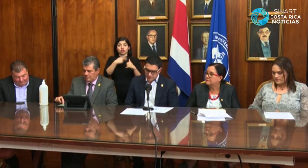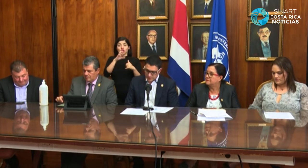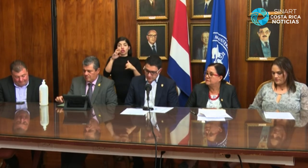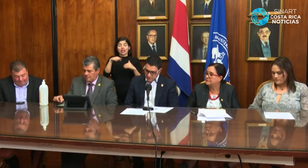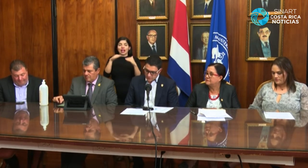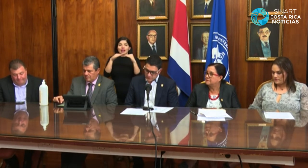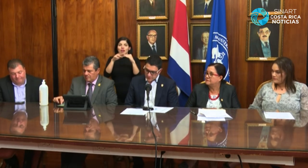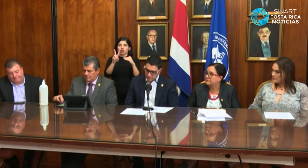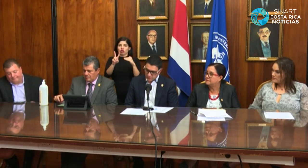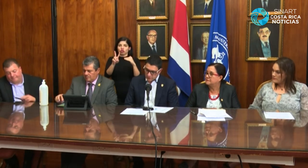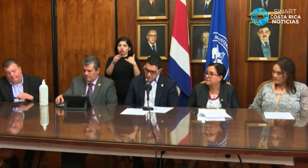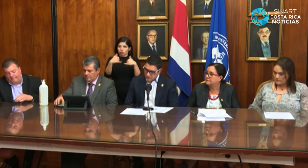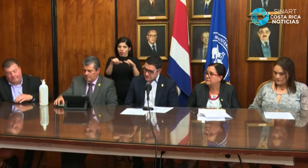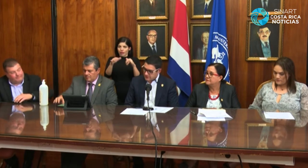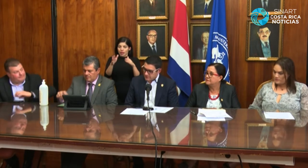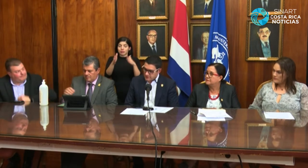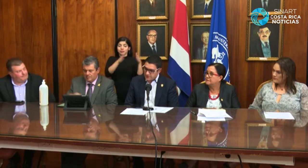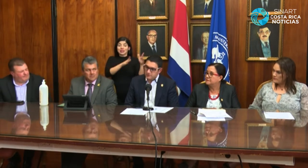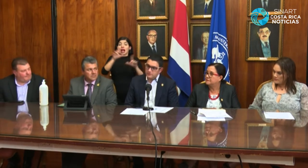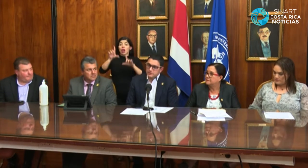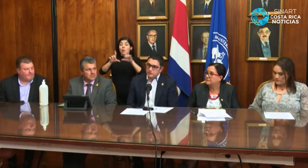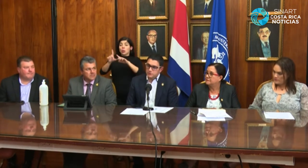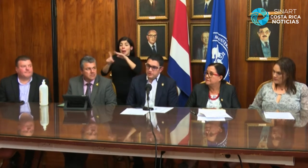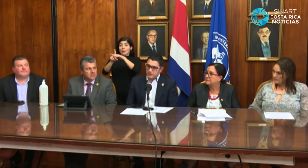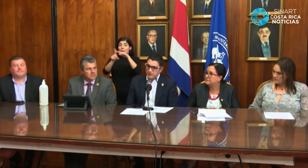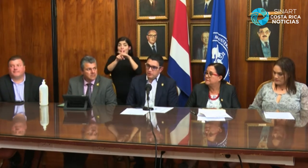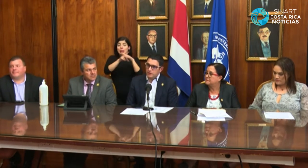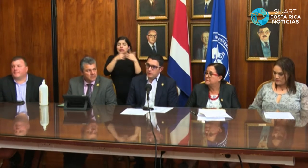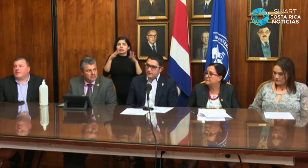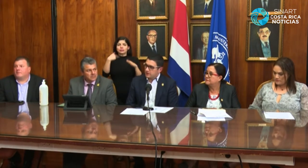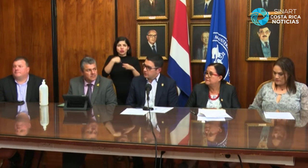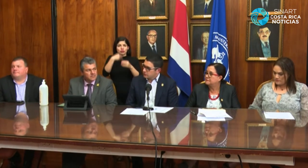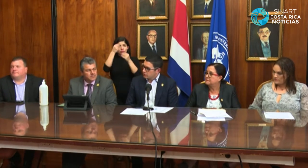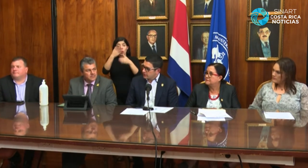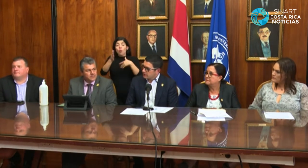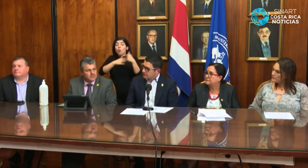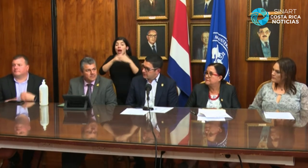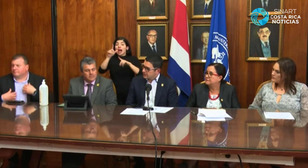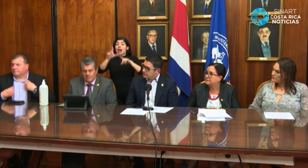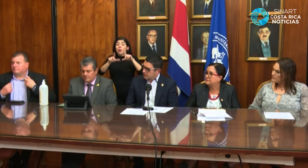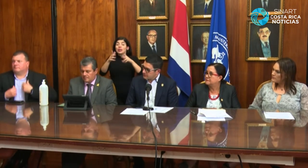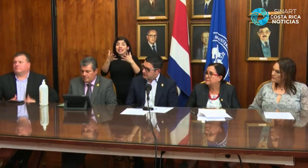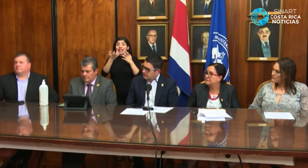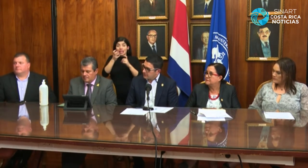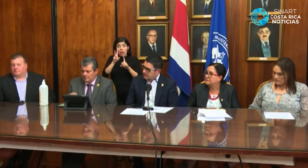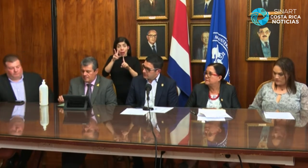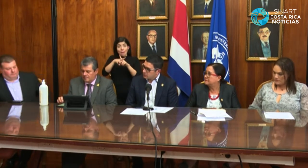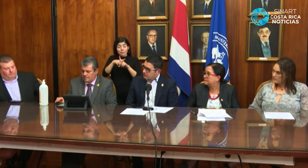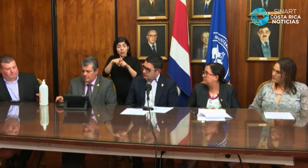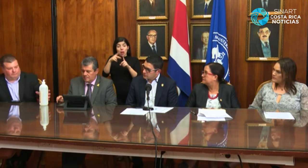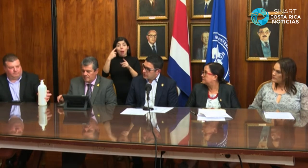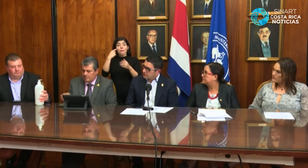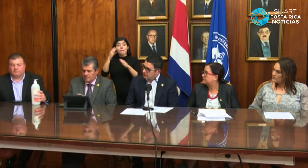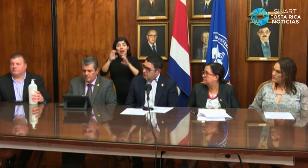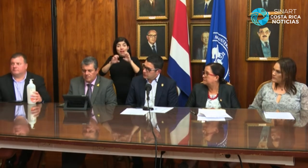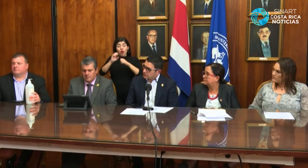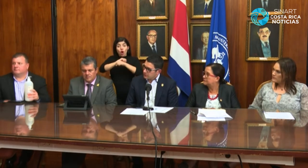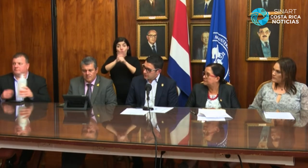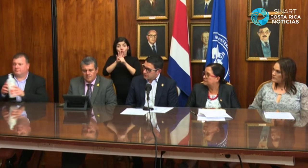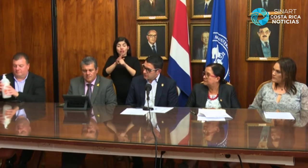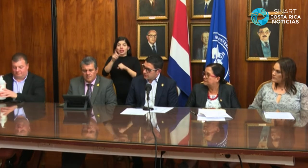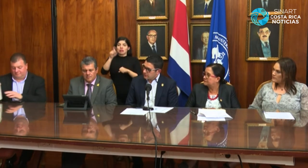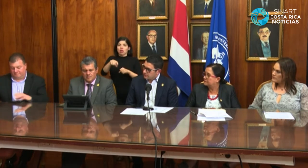exactamente. Con respecto a los laboratorios que están apareciendo, ya lo hemos indicado que cualquier laboratorio que quiera implementar pruebas para detectar COVID-2 tiene que